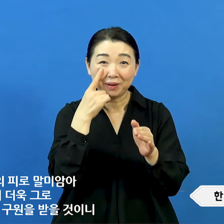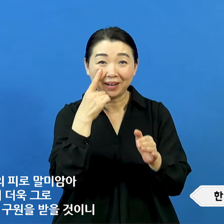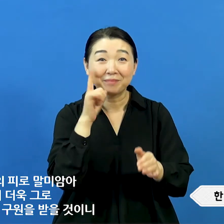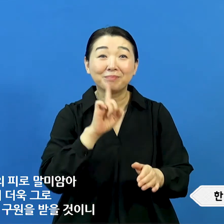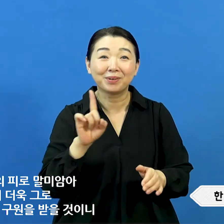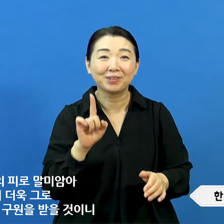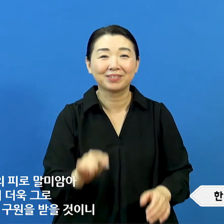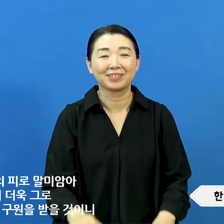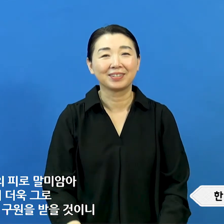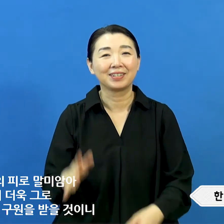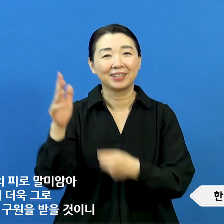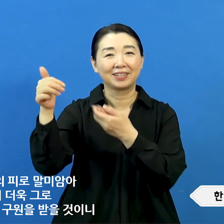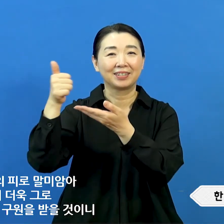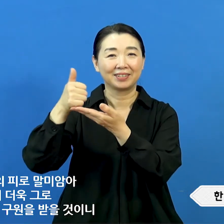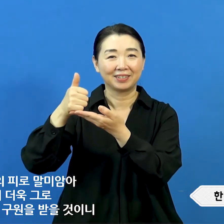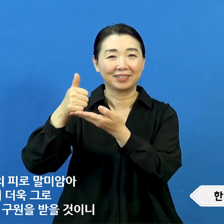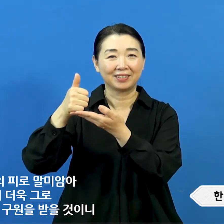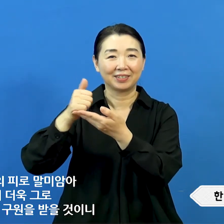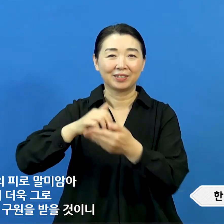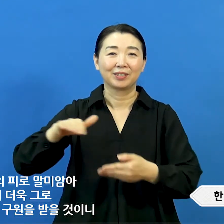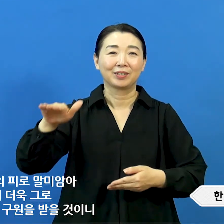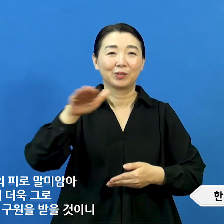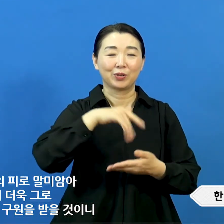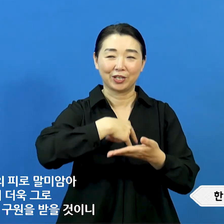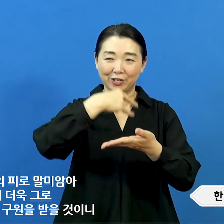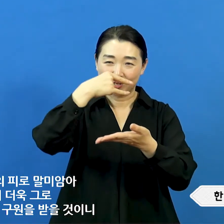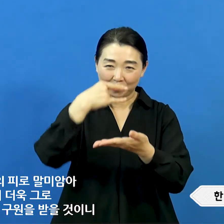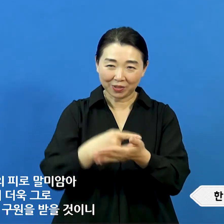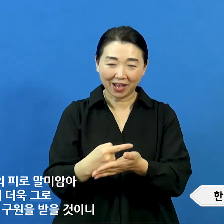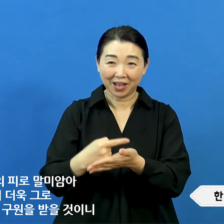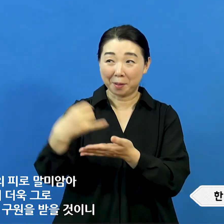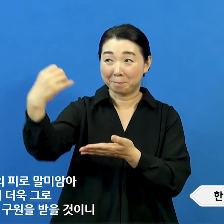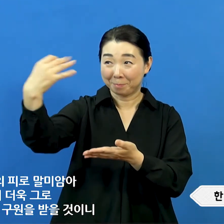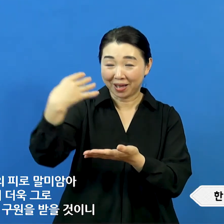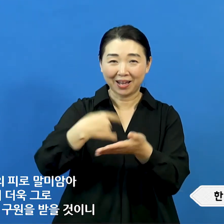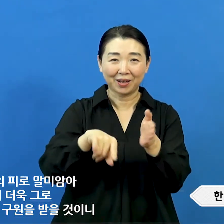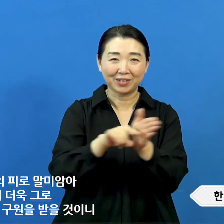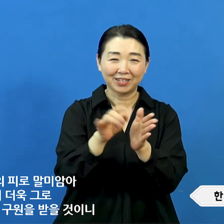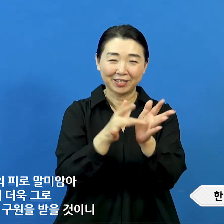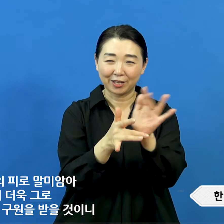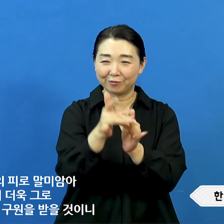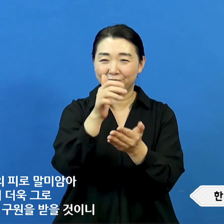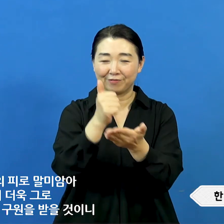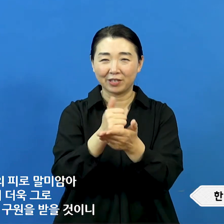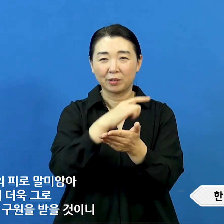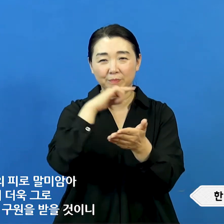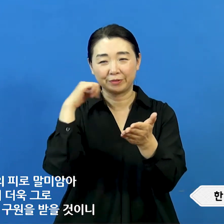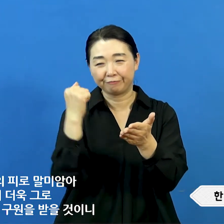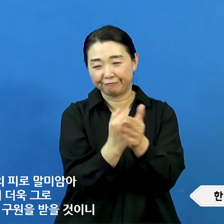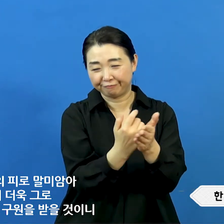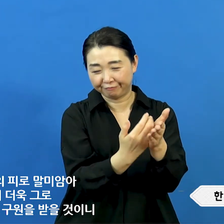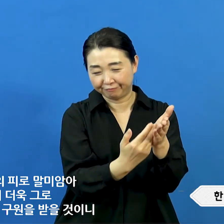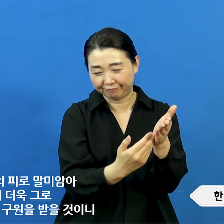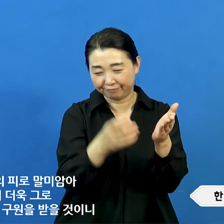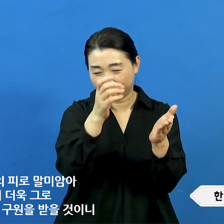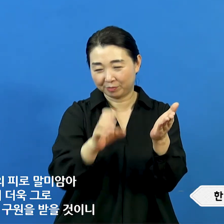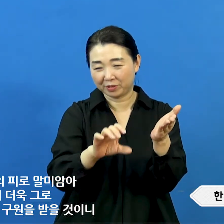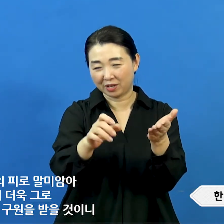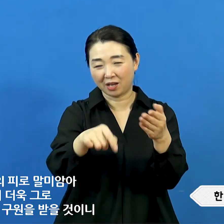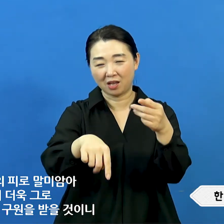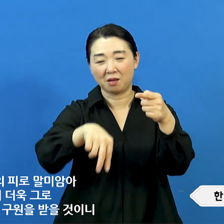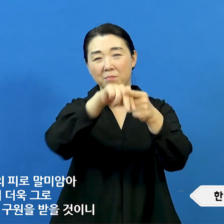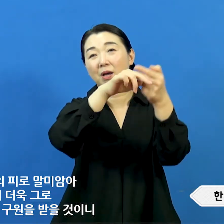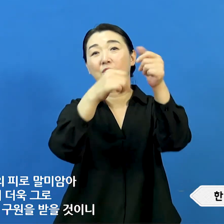뜻입니다. 하나님은 우리를 의롭다 하기 위해서 예수님을 피 흘려 십자가에서 피 흘려